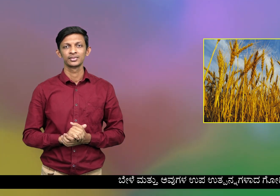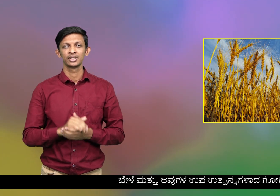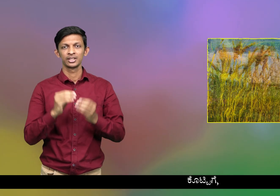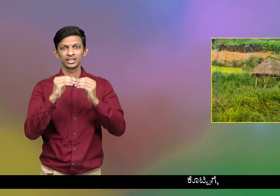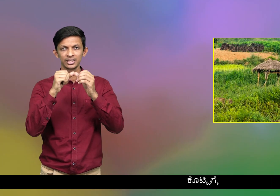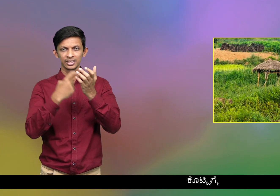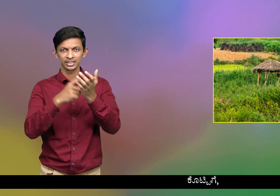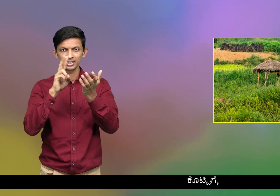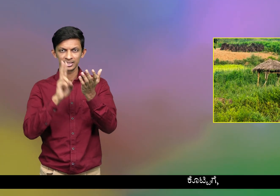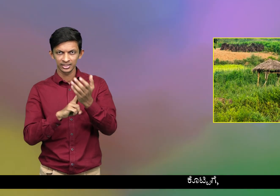ಕೊಟ್ಟಿಗೆ,